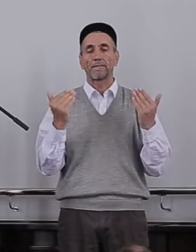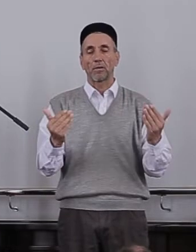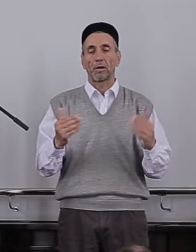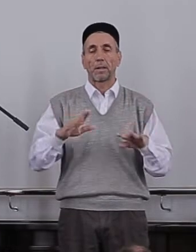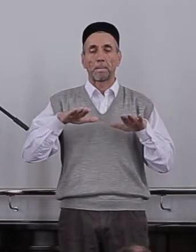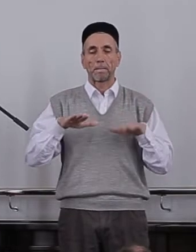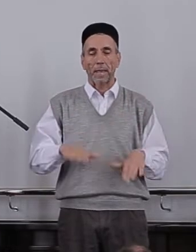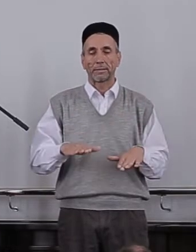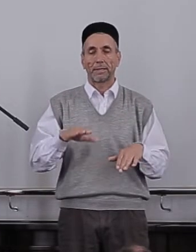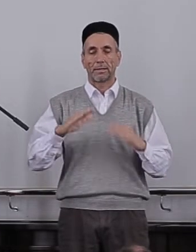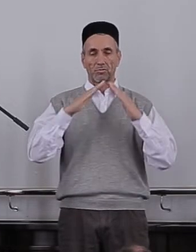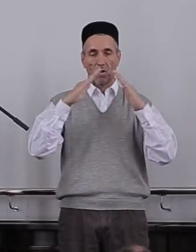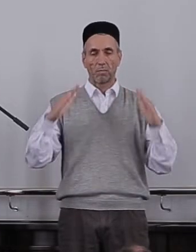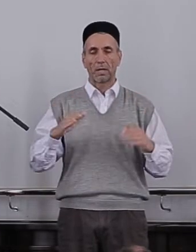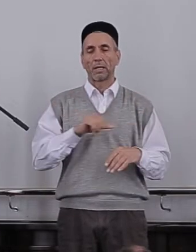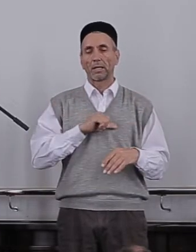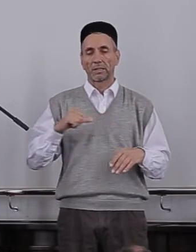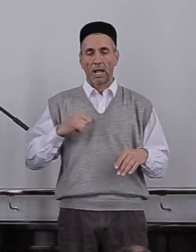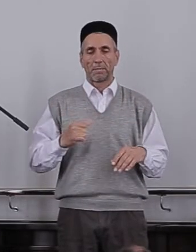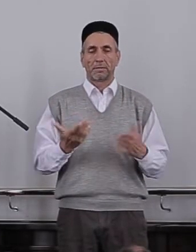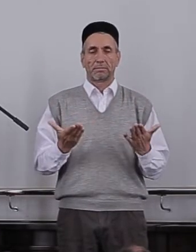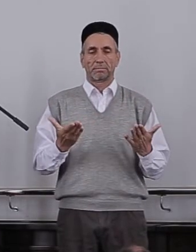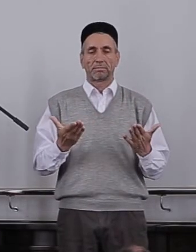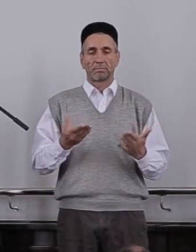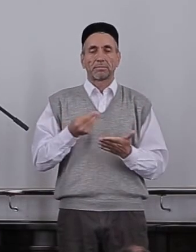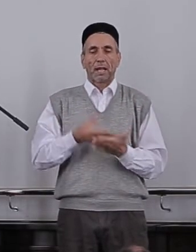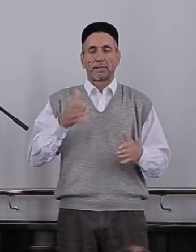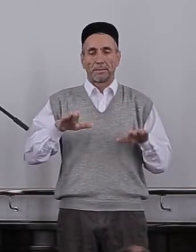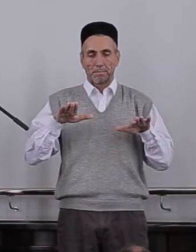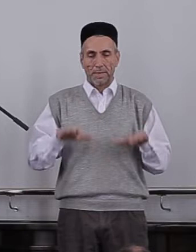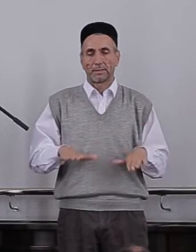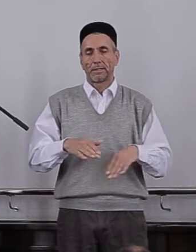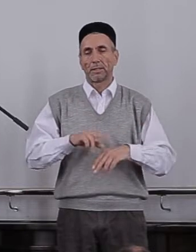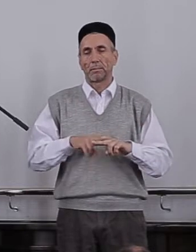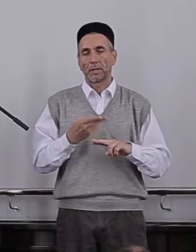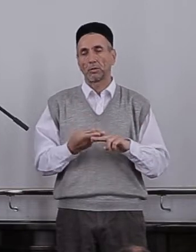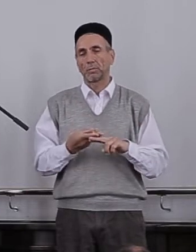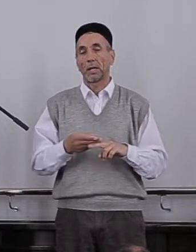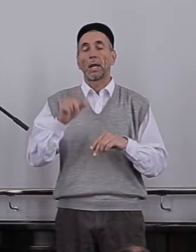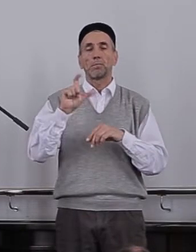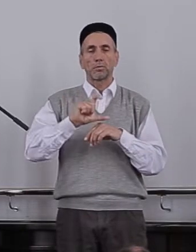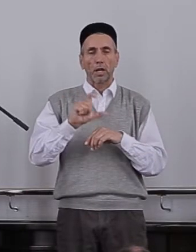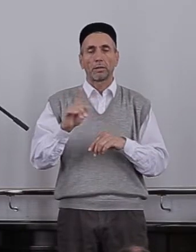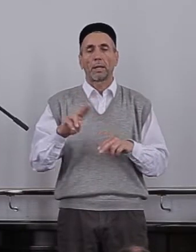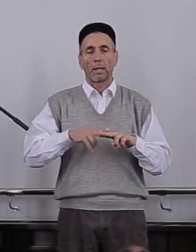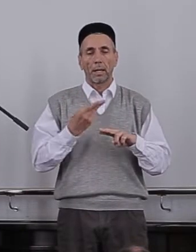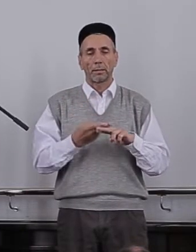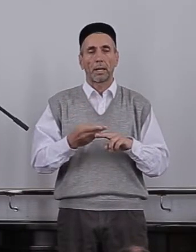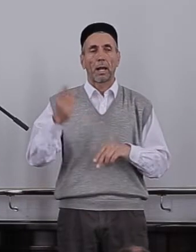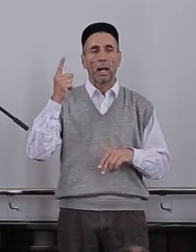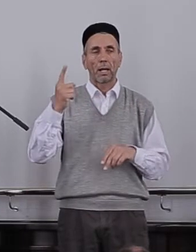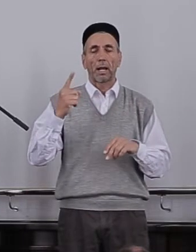eylül yırtları. İnne mesacide lillahi fe la ted'u ma'allahi ahada. Yani meşitler